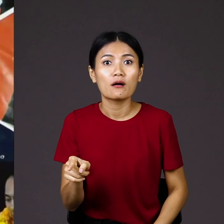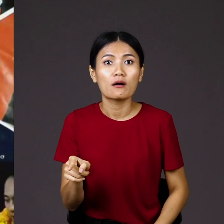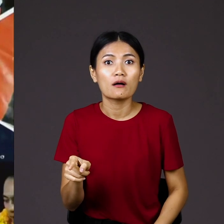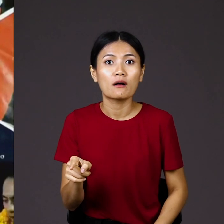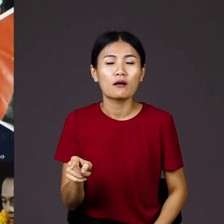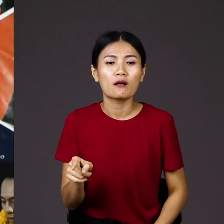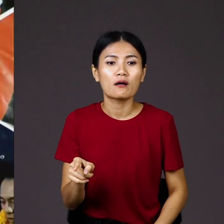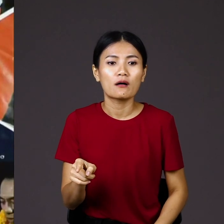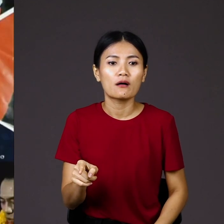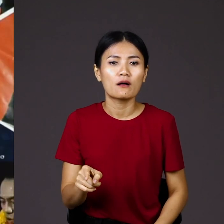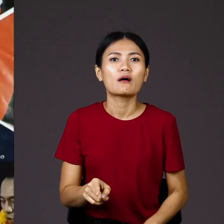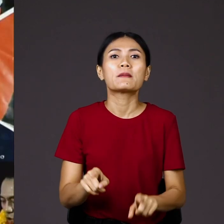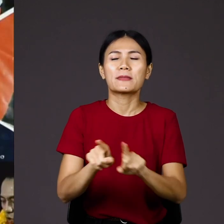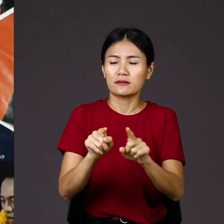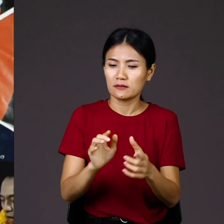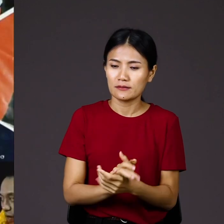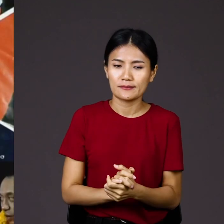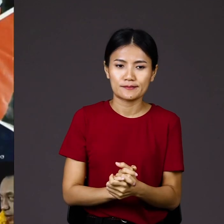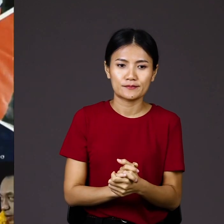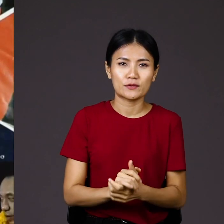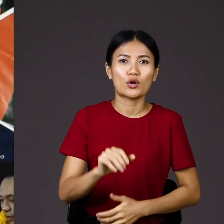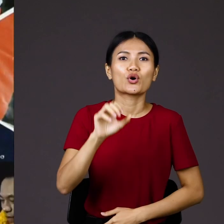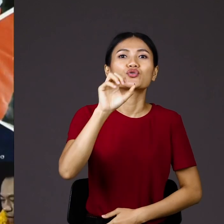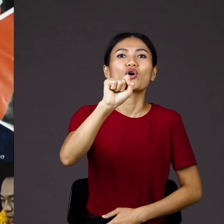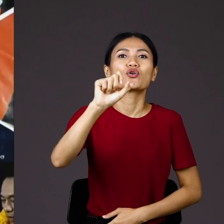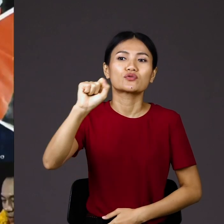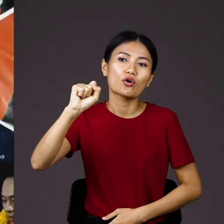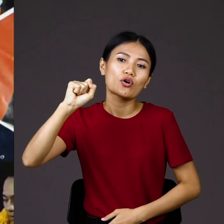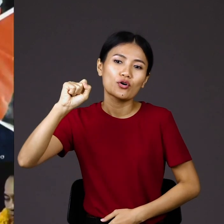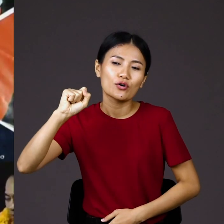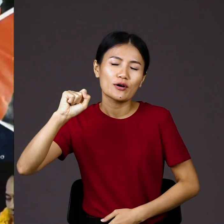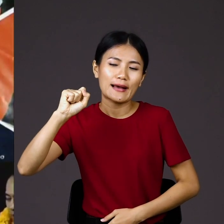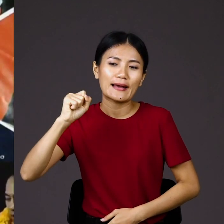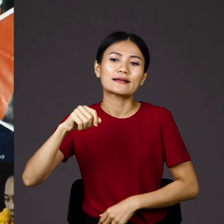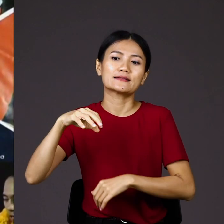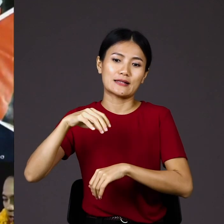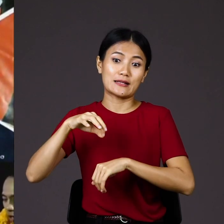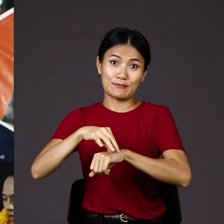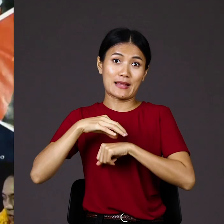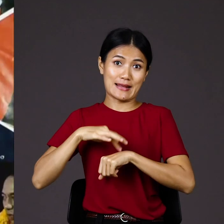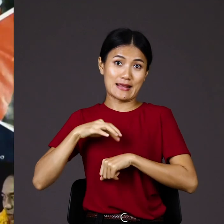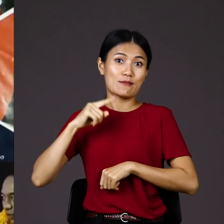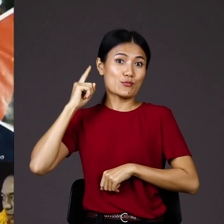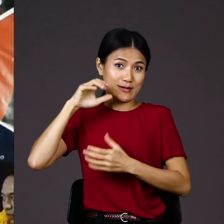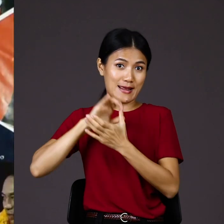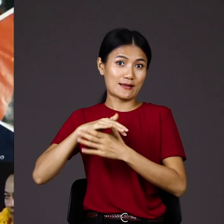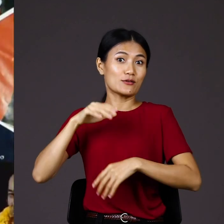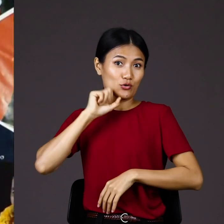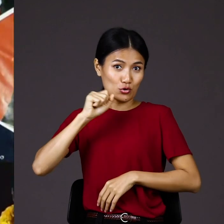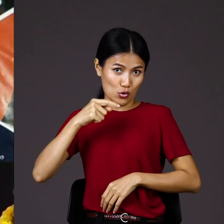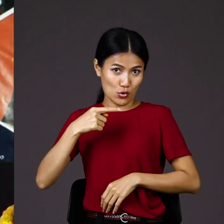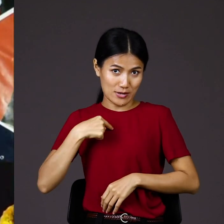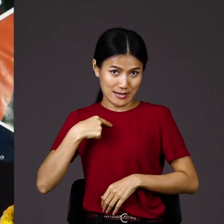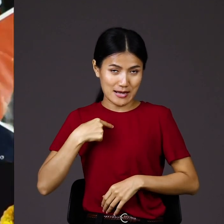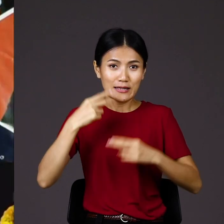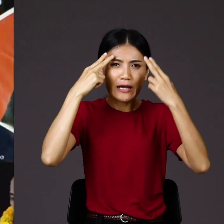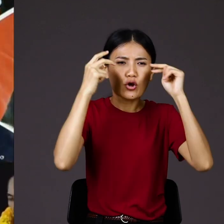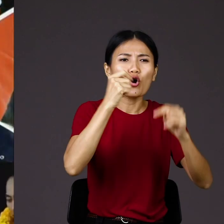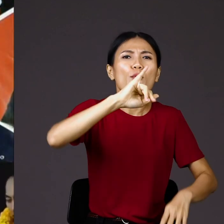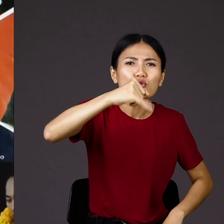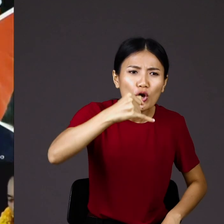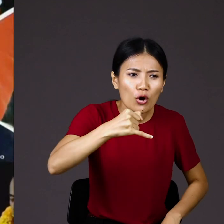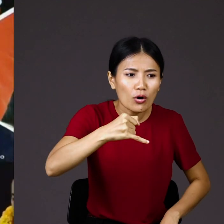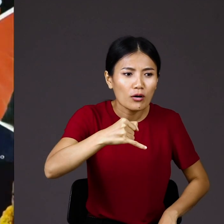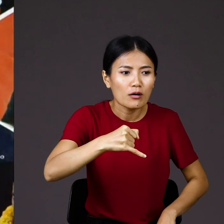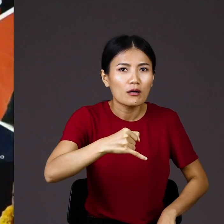ายเป็นเรื่องของครอบครัวครับไอ้ประเภทจับไปที่สสสสเป็นเมียนายก